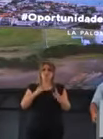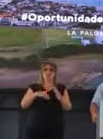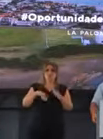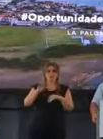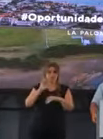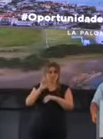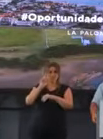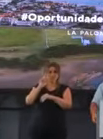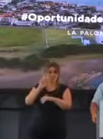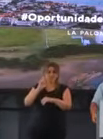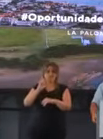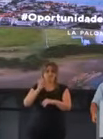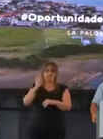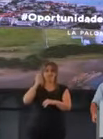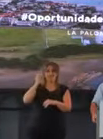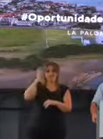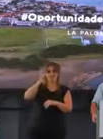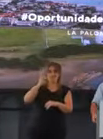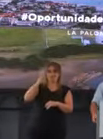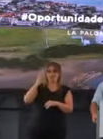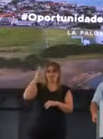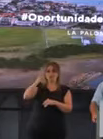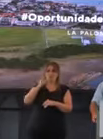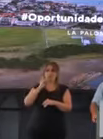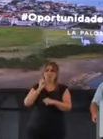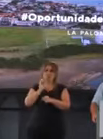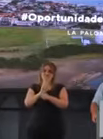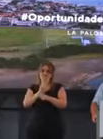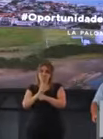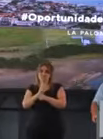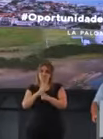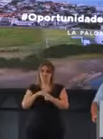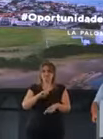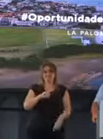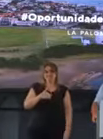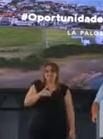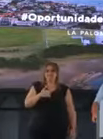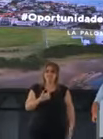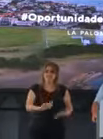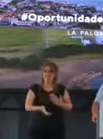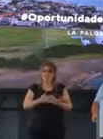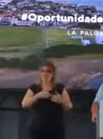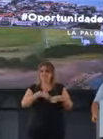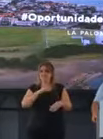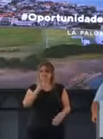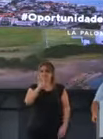cuida. Por tener mayoría política no tiene por qué ser soberbio.